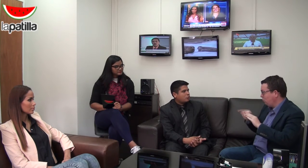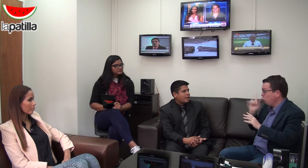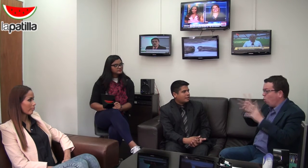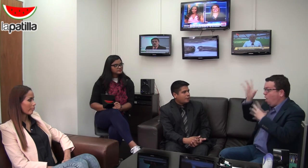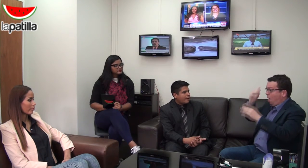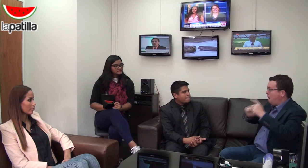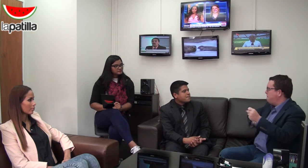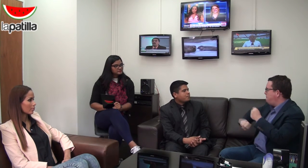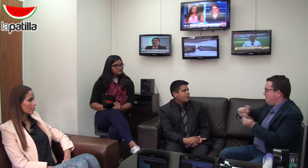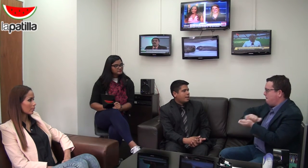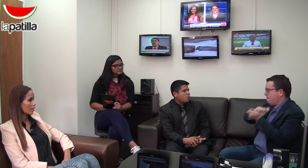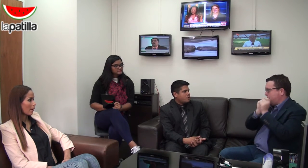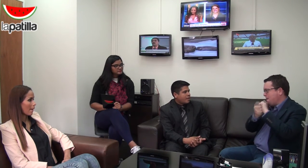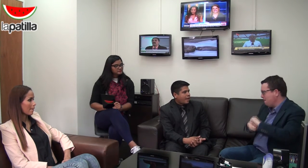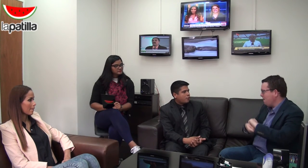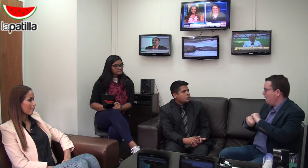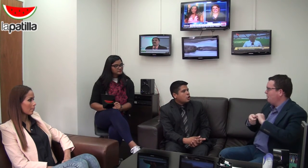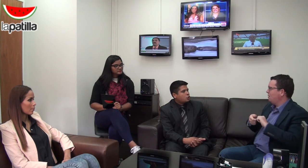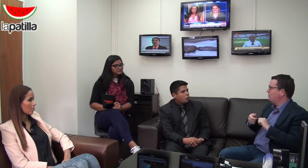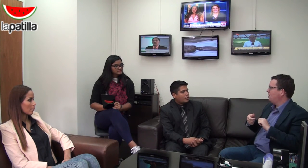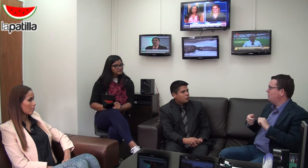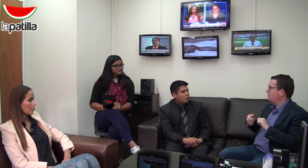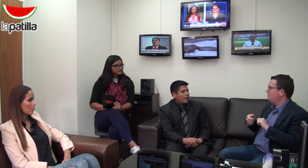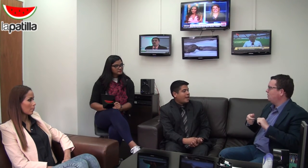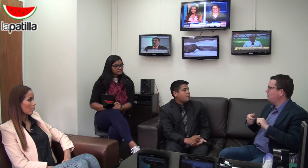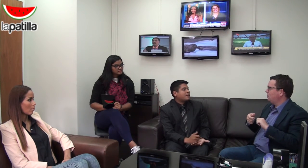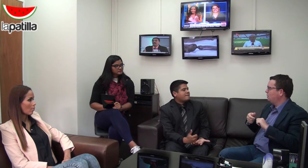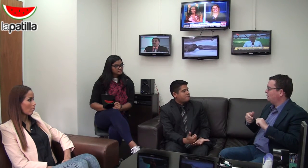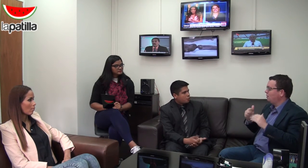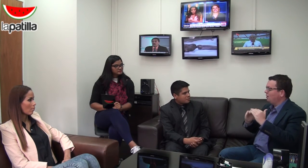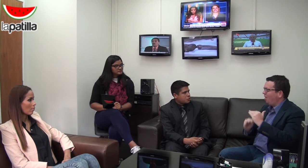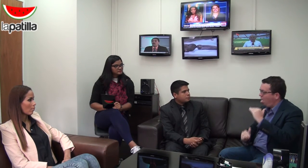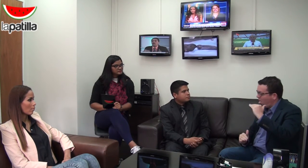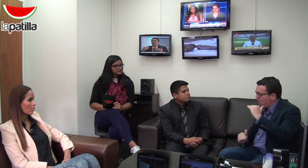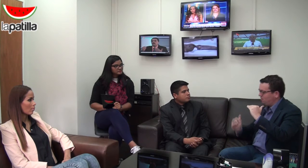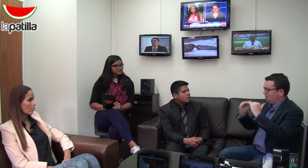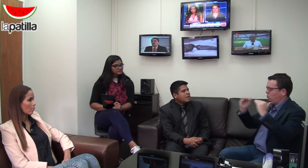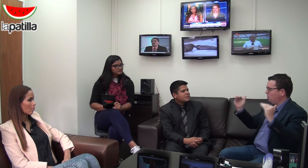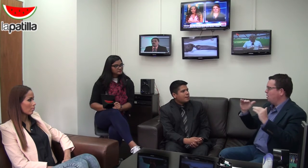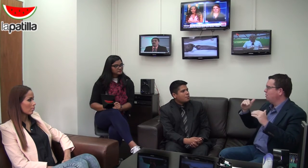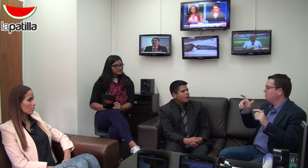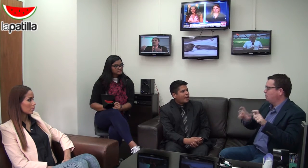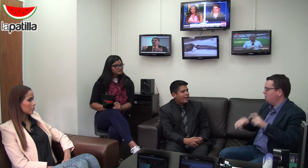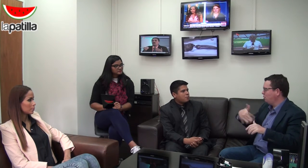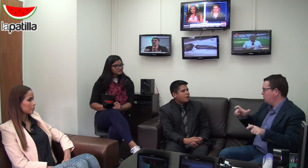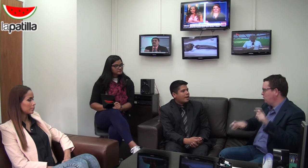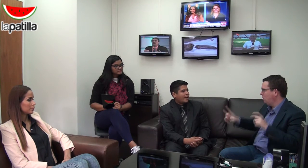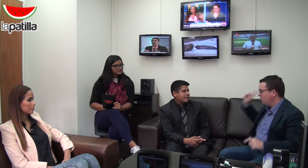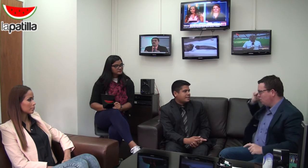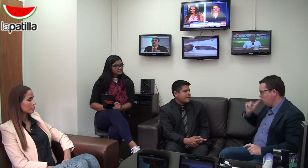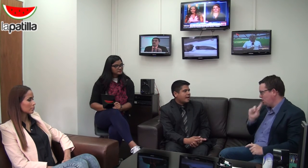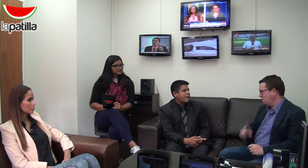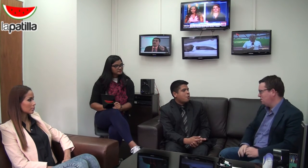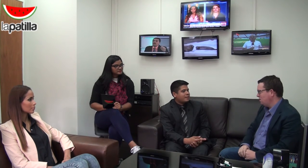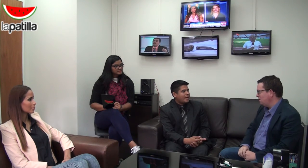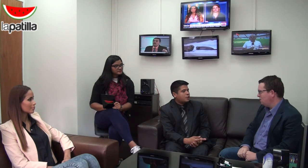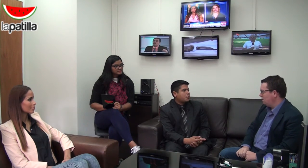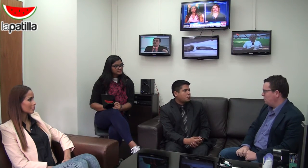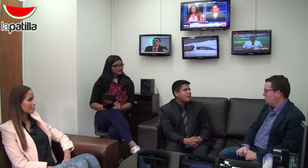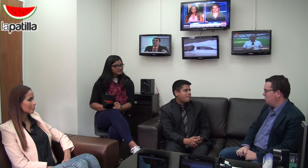de la actividad. Tenemos videos, todo esto genera una transformación. Sabemos que queremos garantizar la igualdad de oportunidades